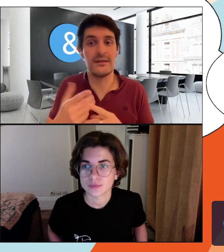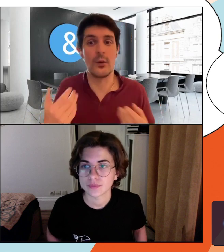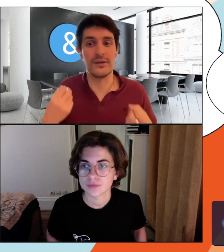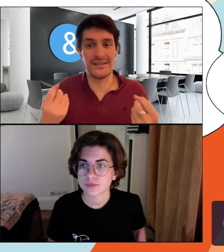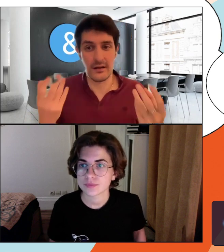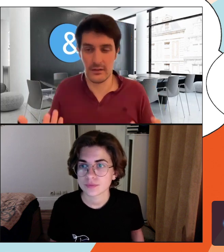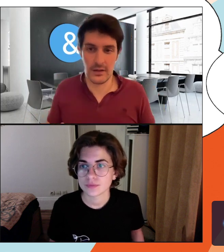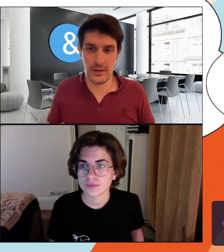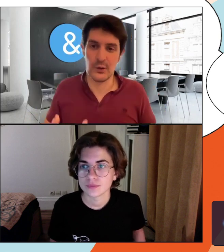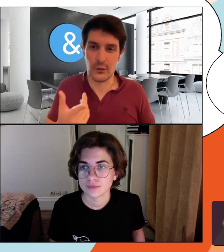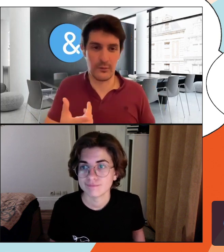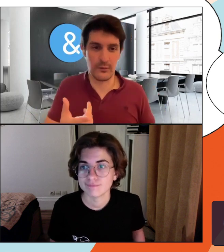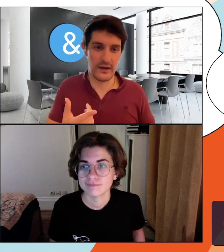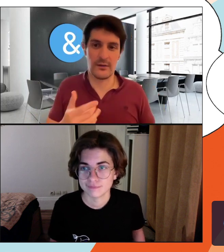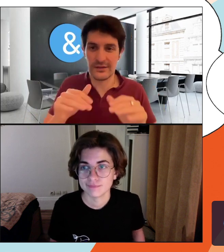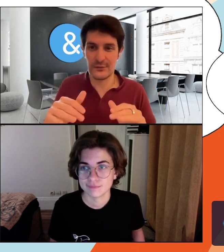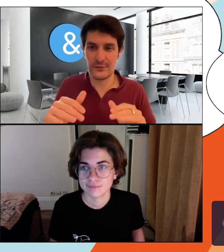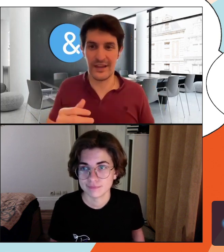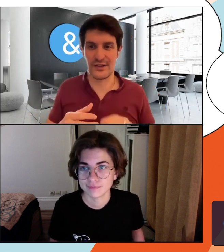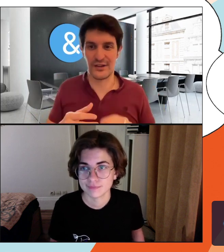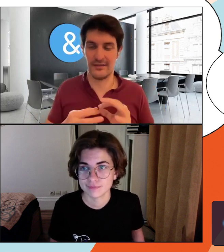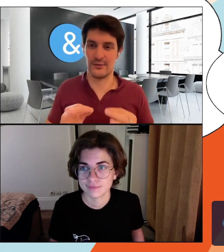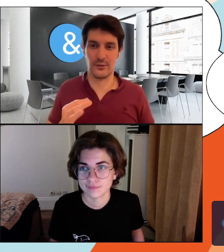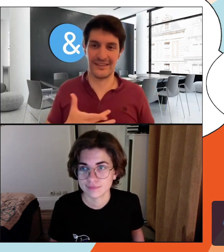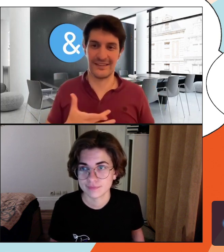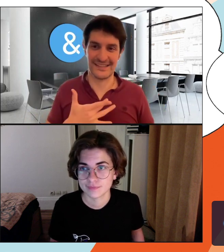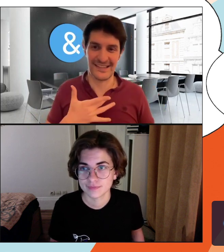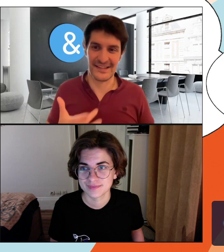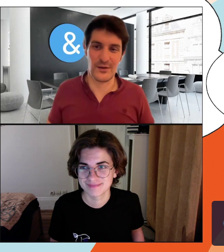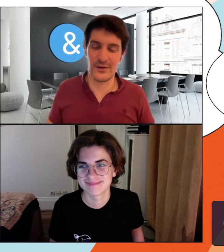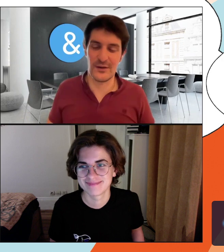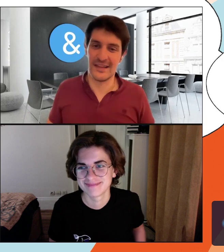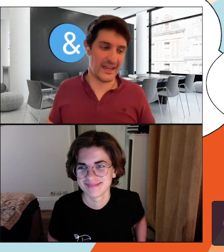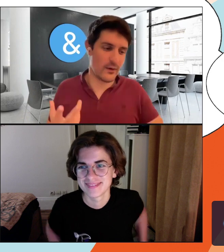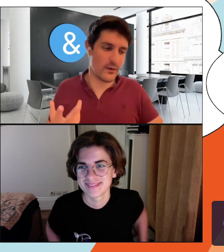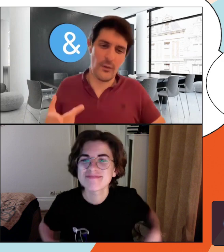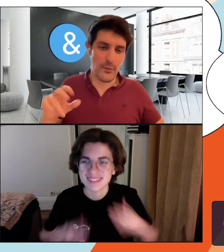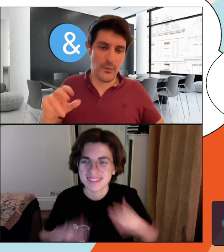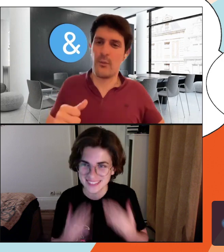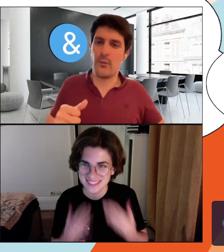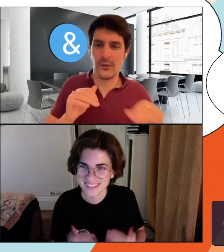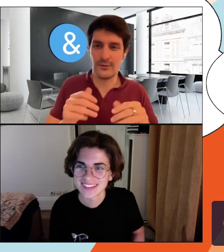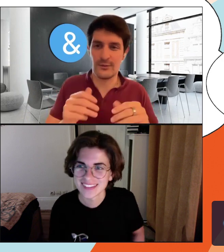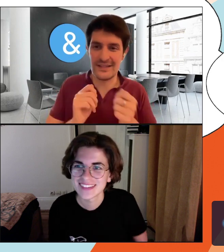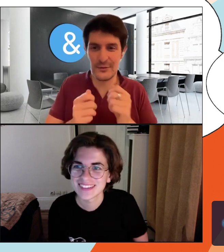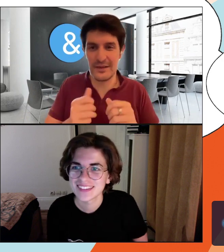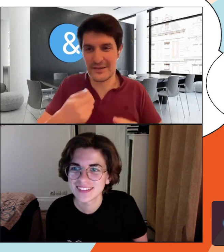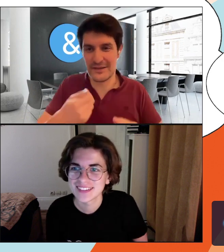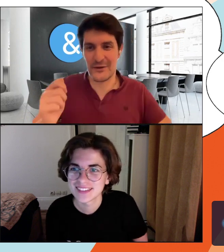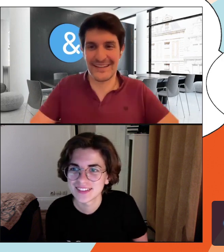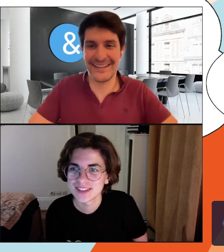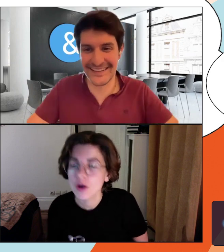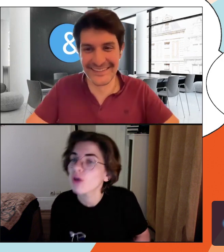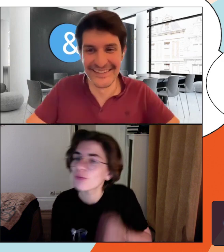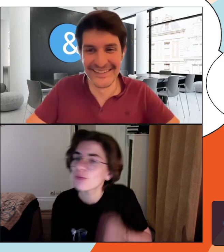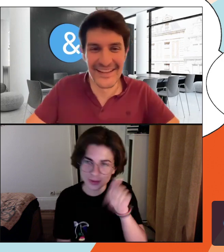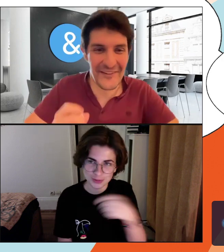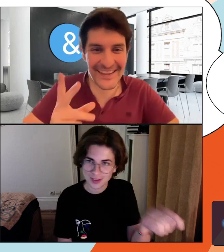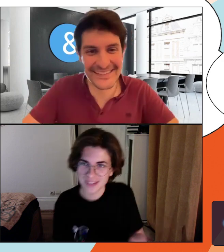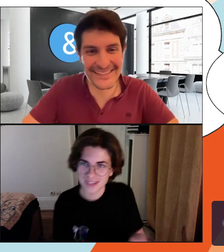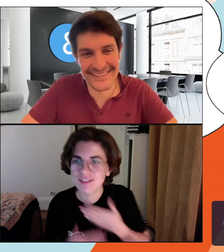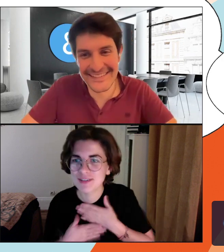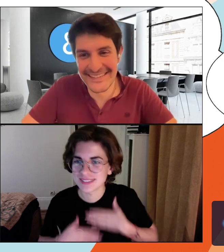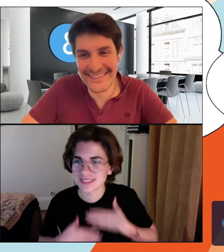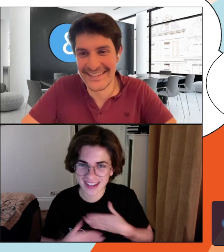quotidien. Donc, moi, continue ta chaîne, je trouve ça très intéressant. Et on pourra continuer à discuter, bien sûr. Oui, bien sûr, Ok. avec